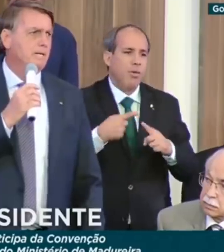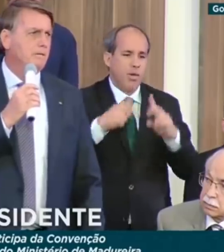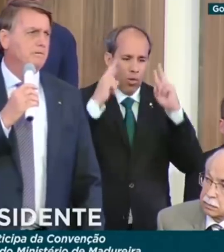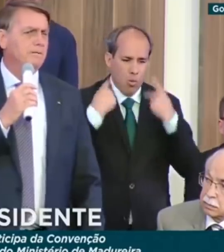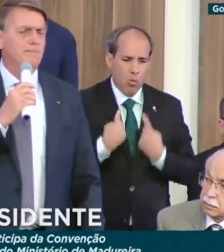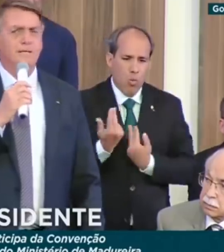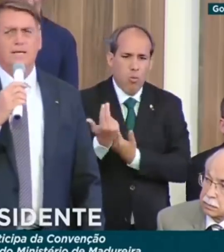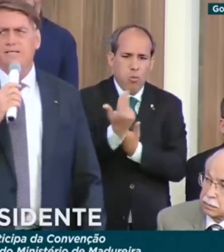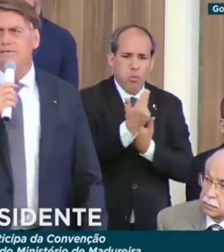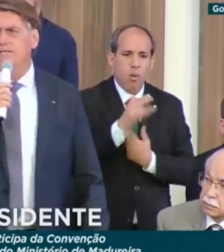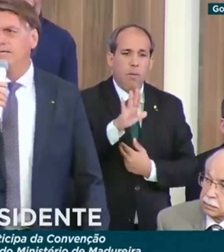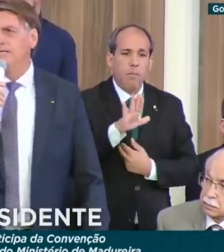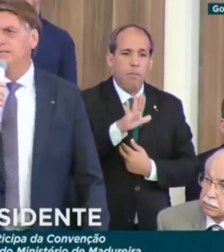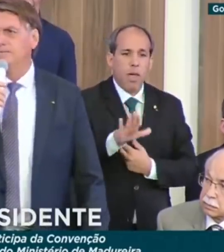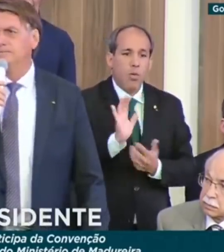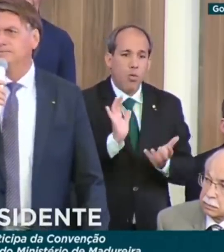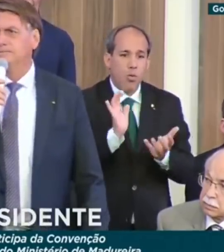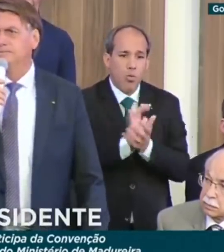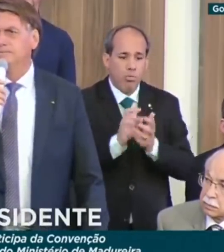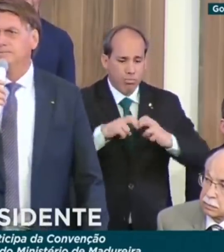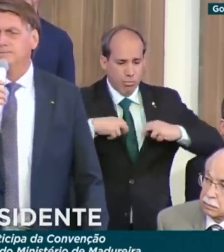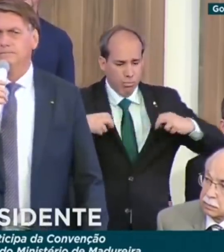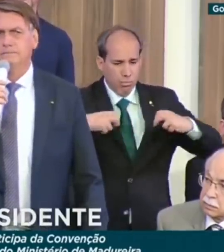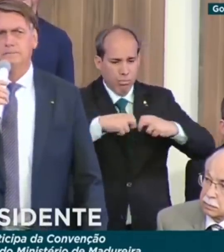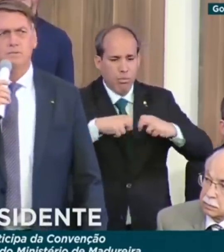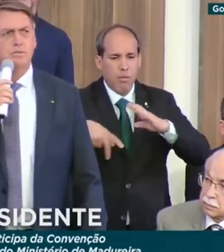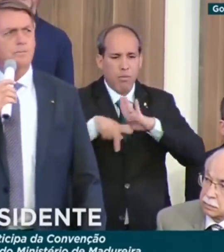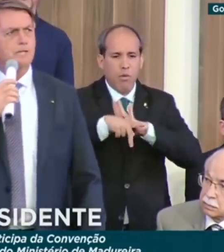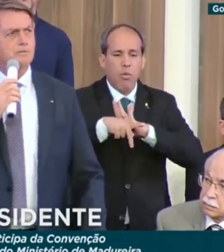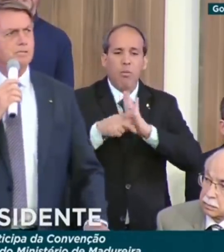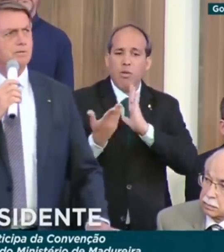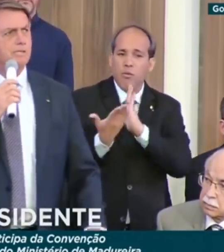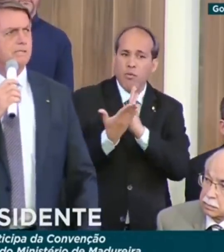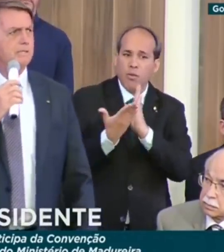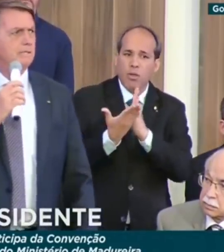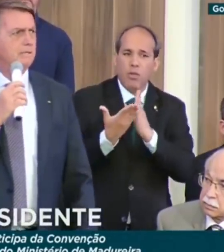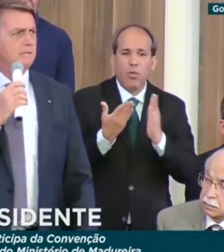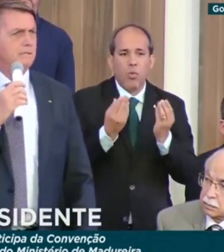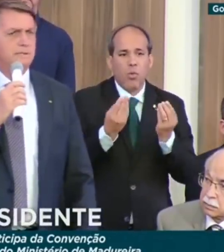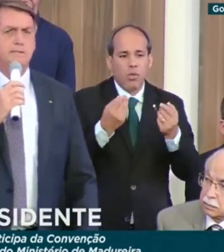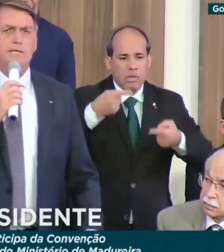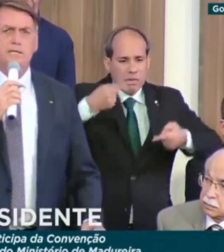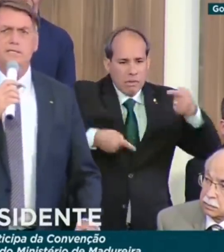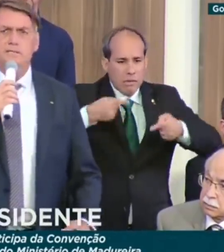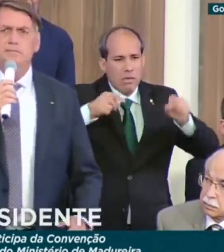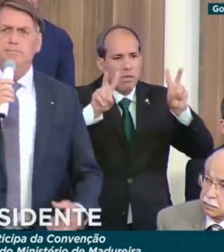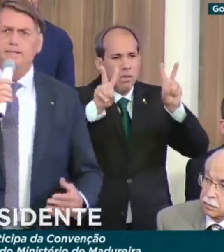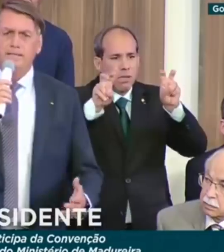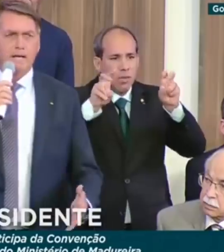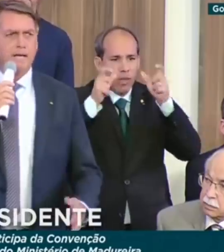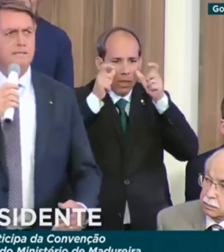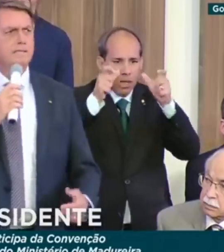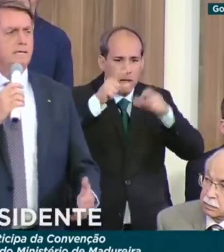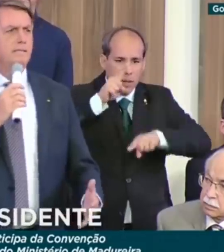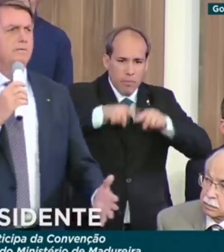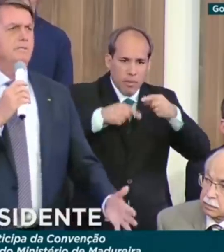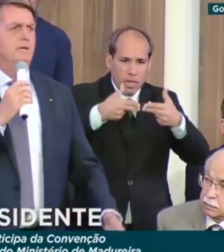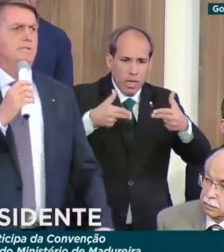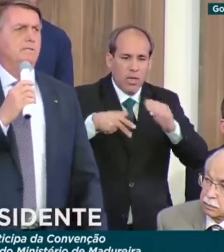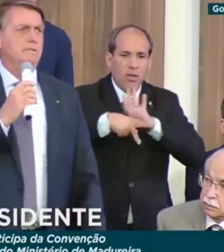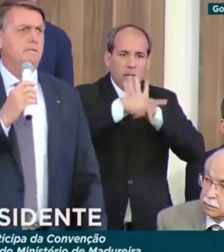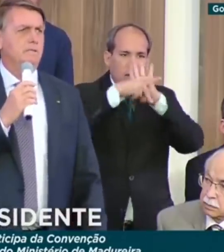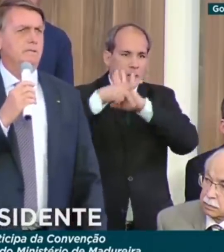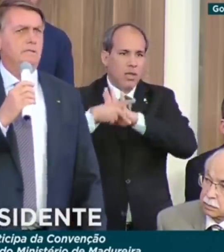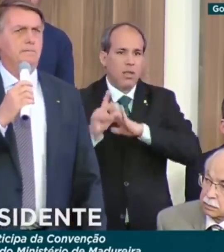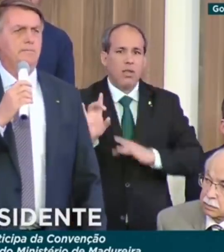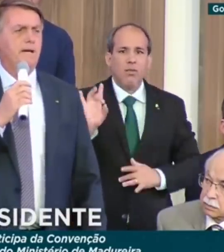o saldo da bancada evangélica, não só para as questões de interesse materiais de cada um de